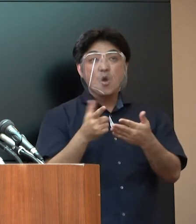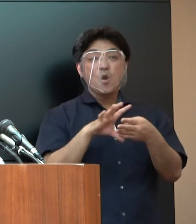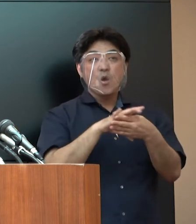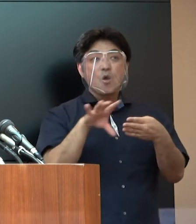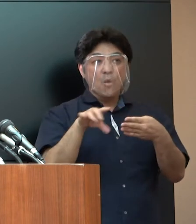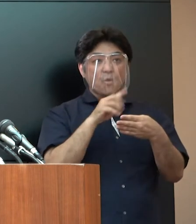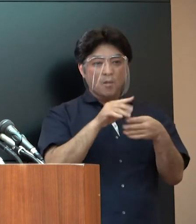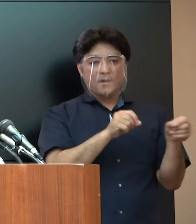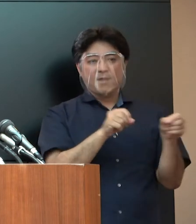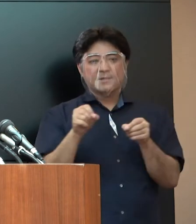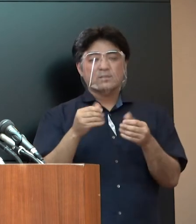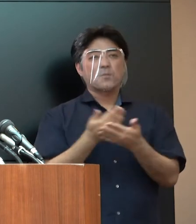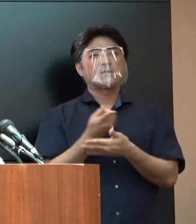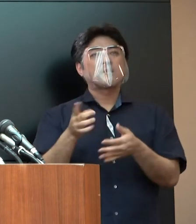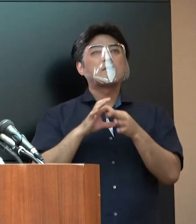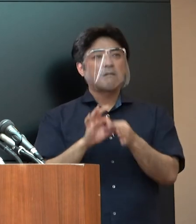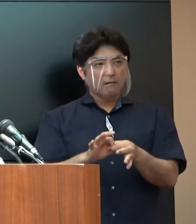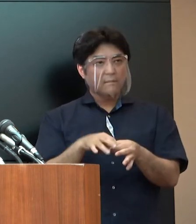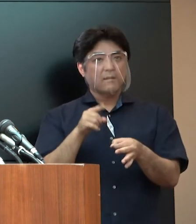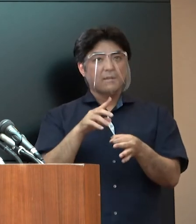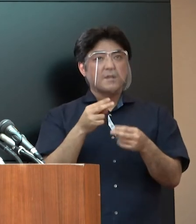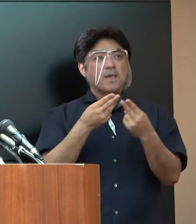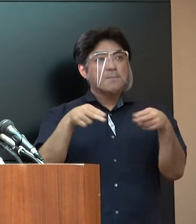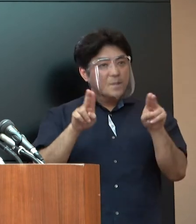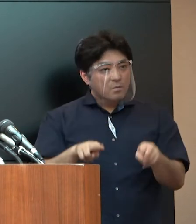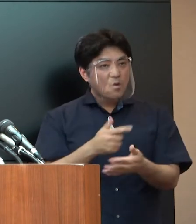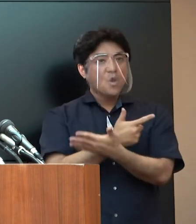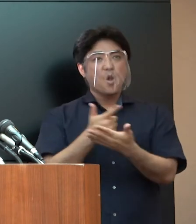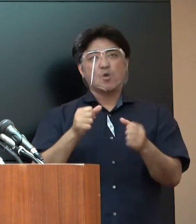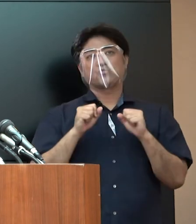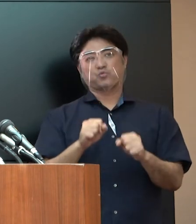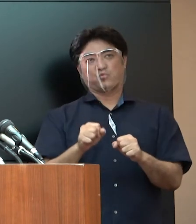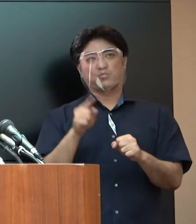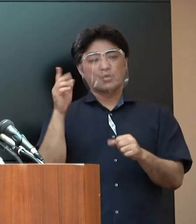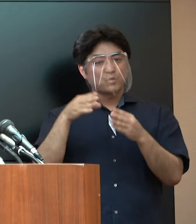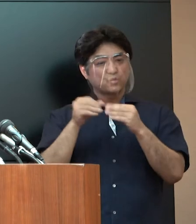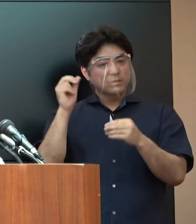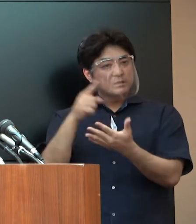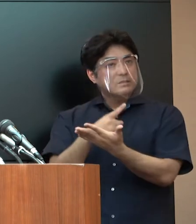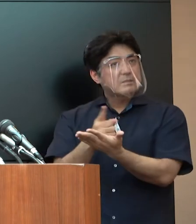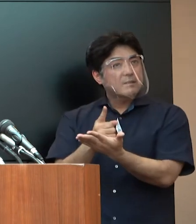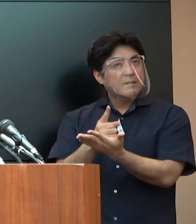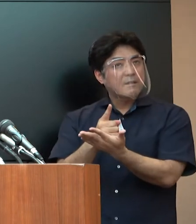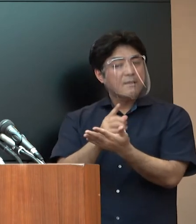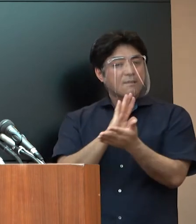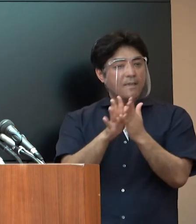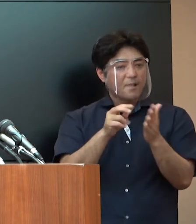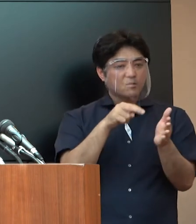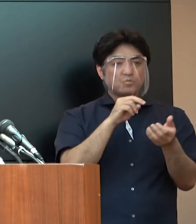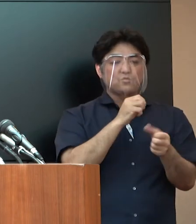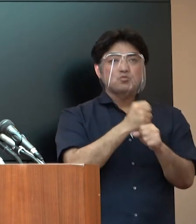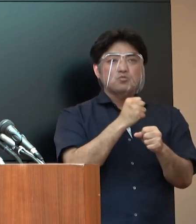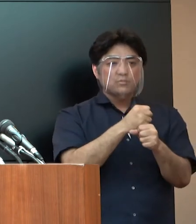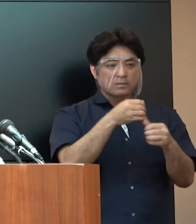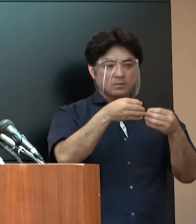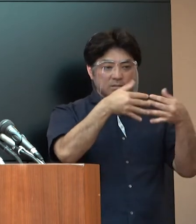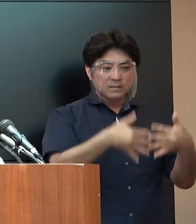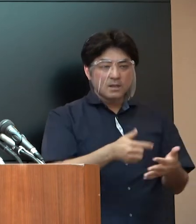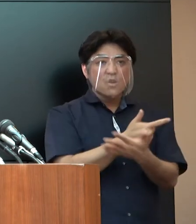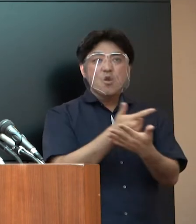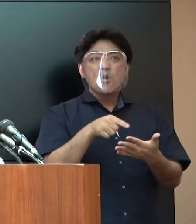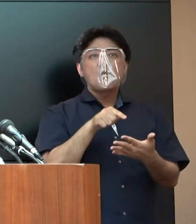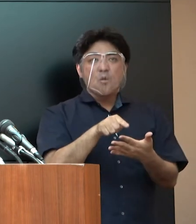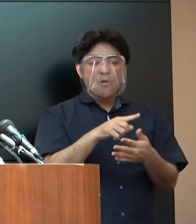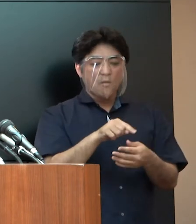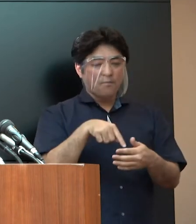です。イベントを主催する民間事業者に対しても国の指針や県策定のガイドラインも参考にしながら感染予防策